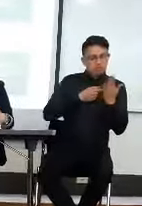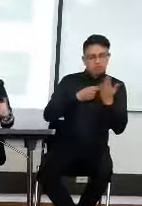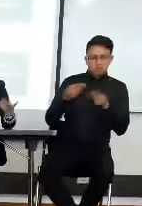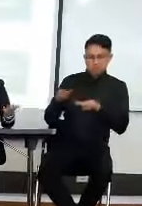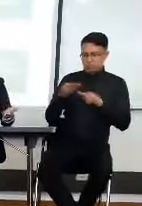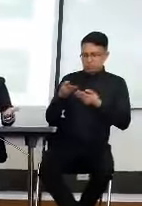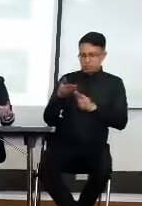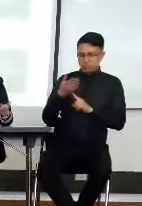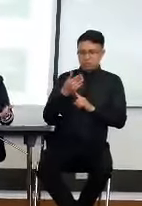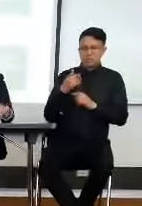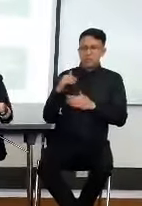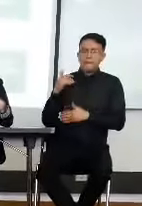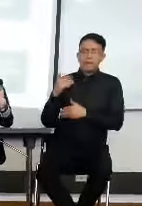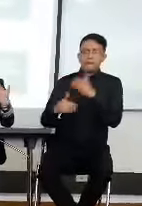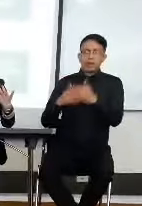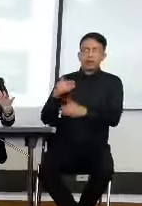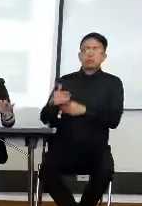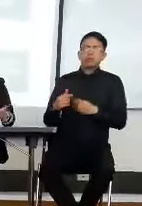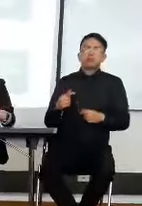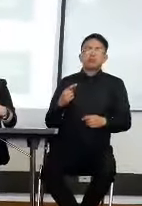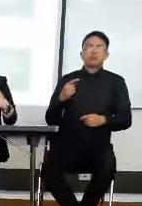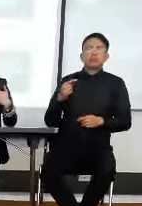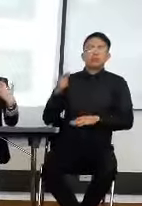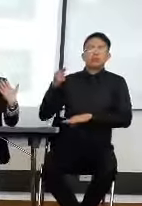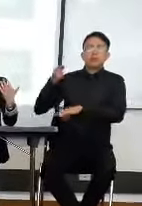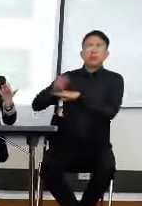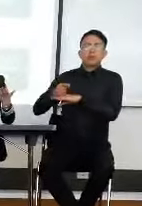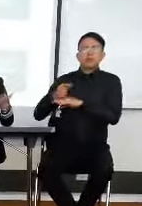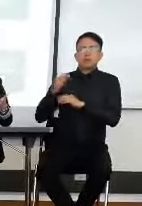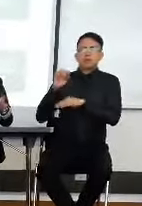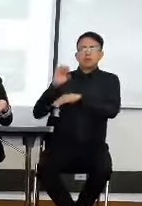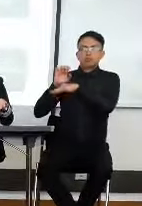unos procesos adelantados, sean órdenes de su EPS,